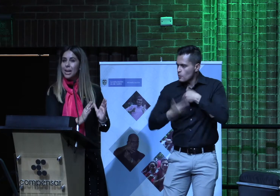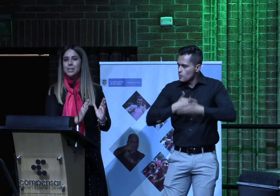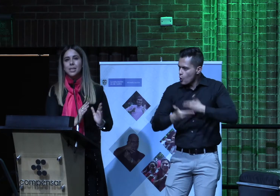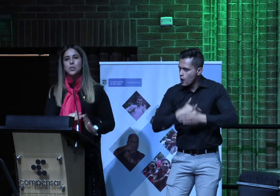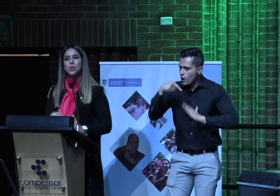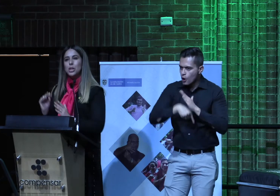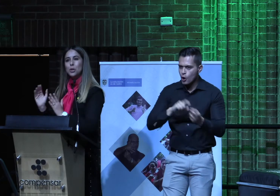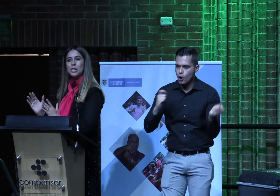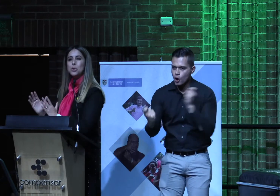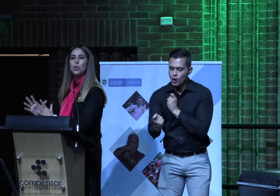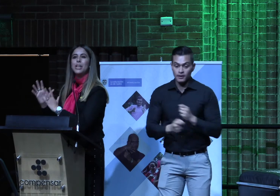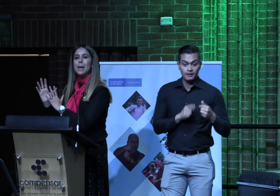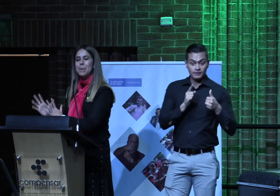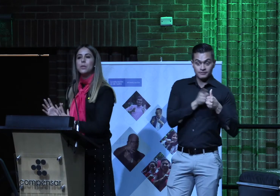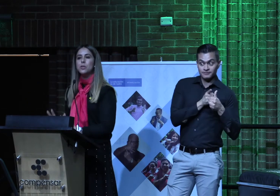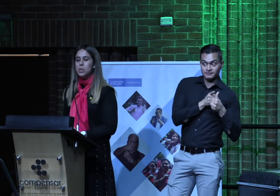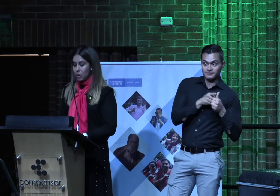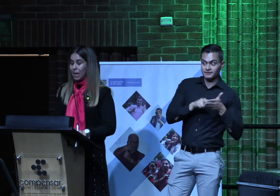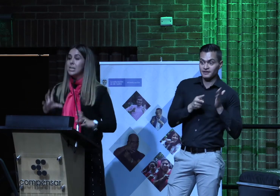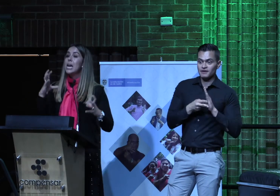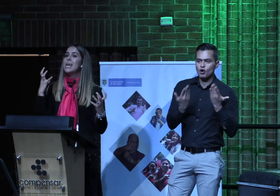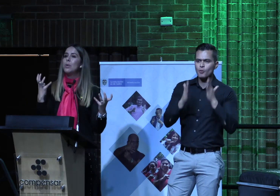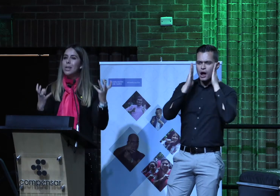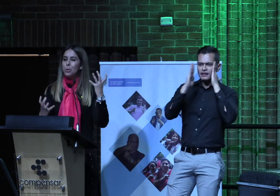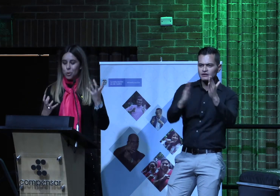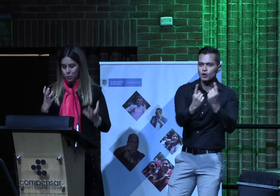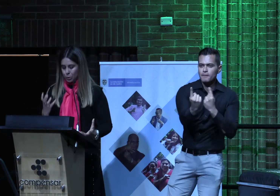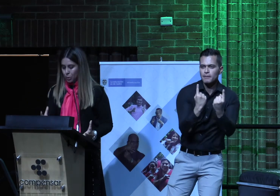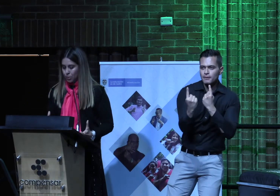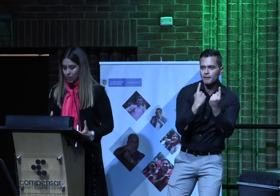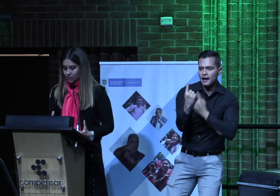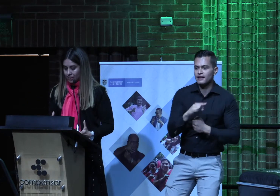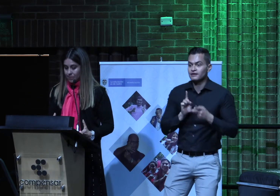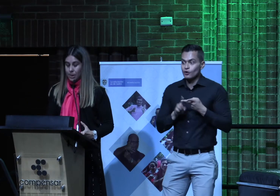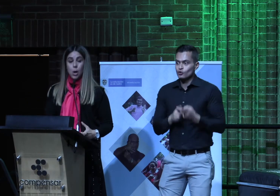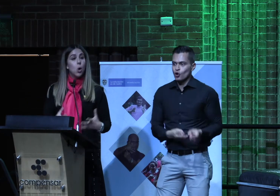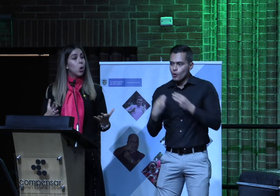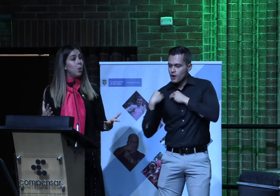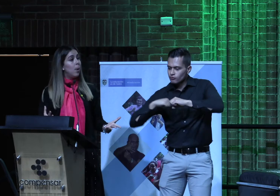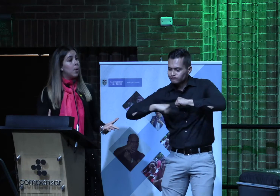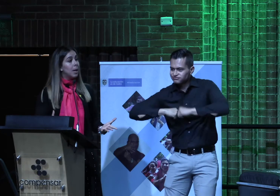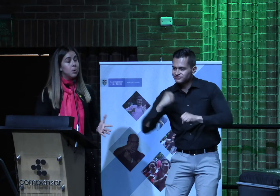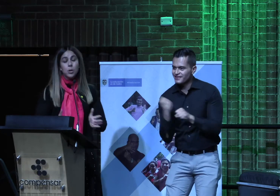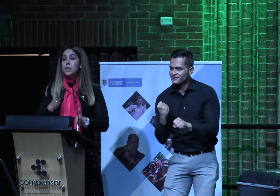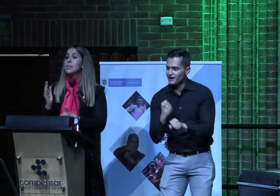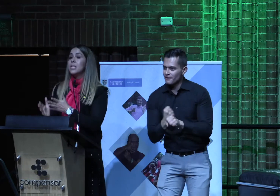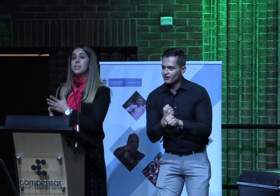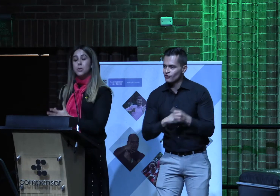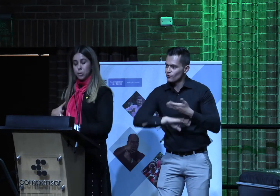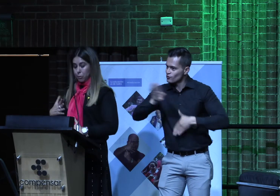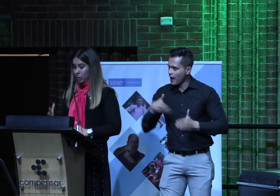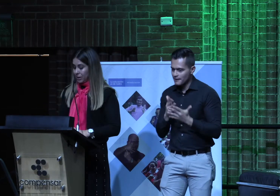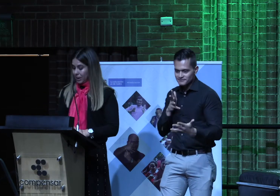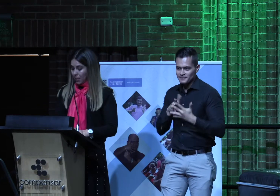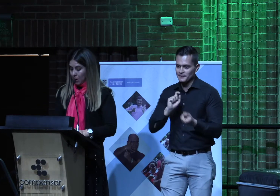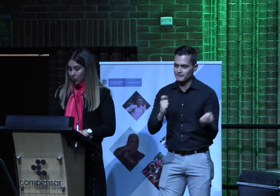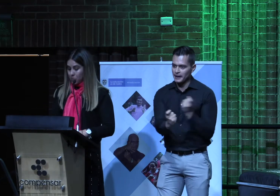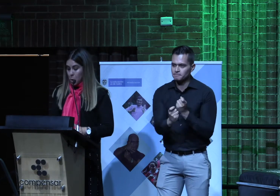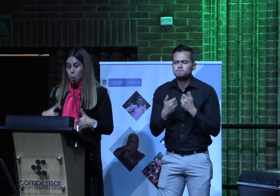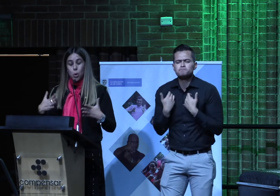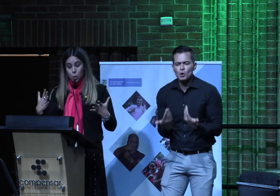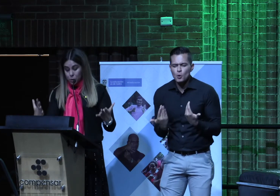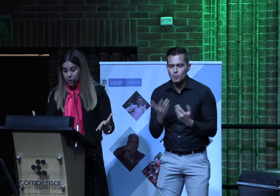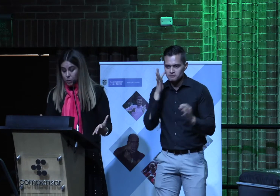los canales de atención, y otras son los lineamientos misionales, y abordamos los 2 componentes. ¿Cómo lo abordamos? Desde distintos enfoques de